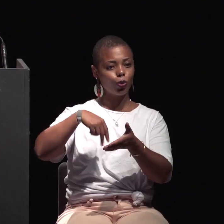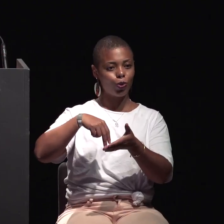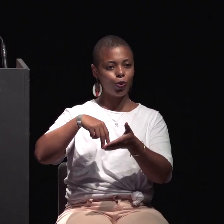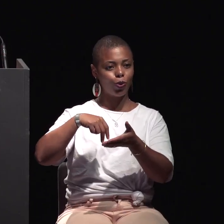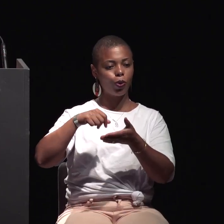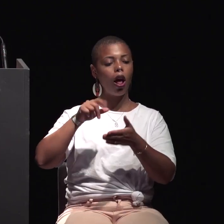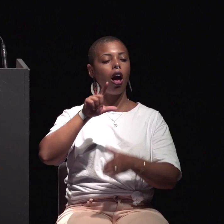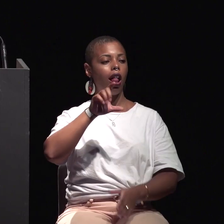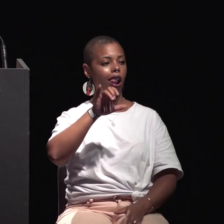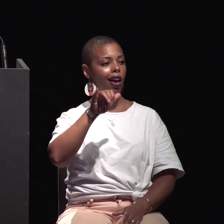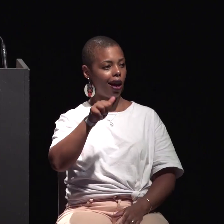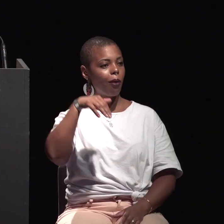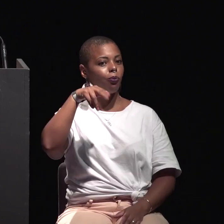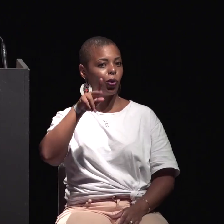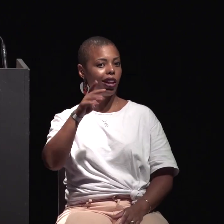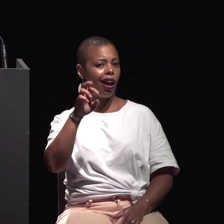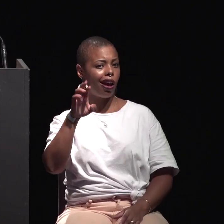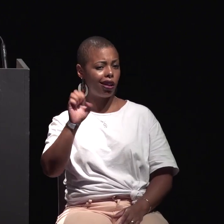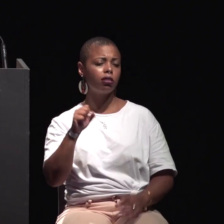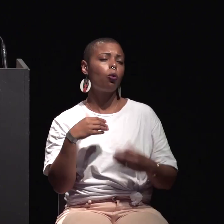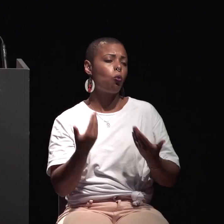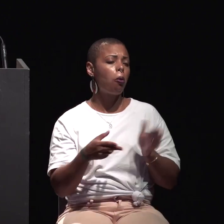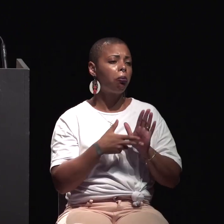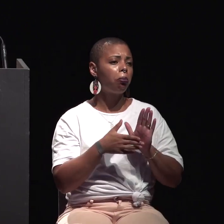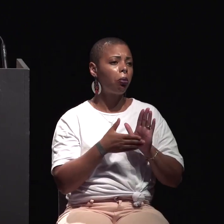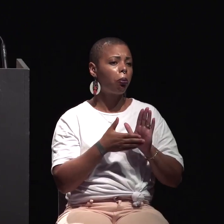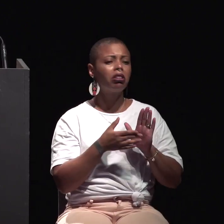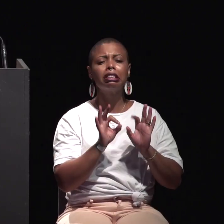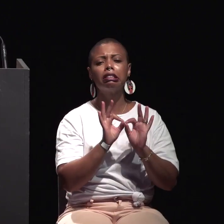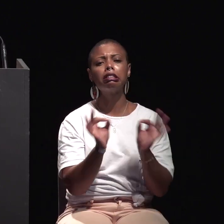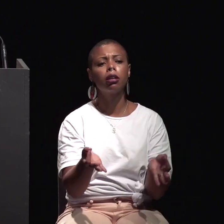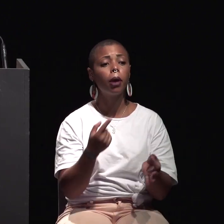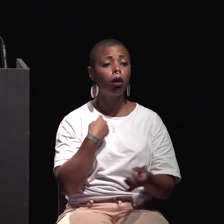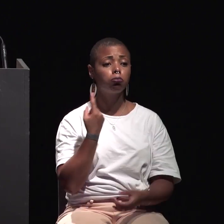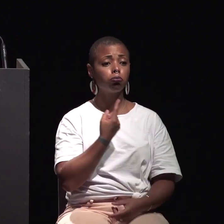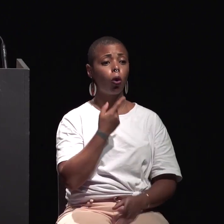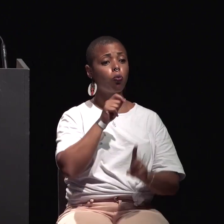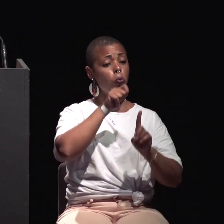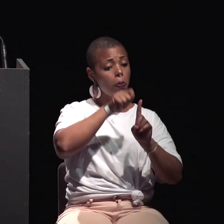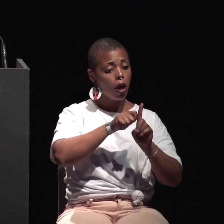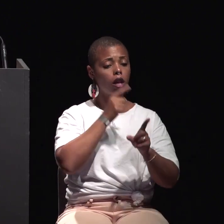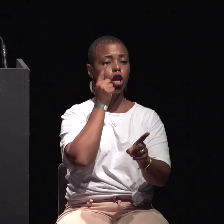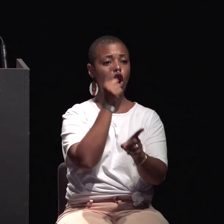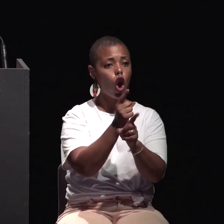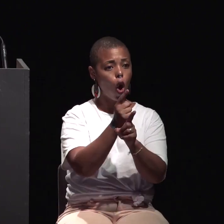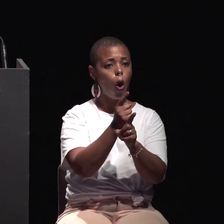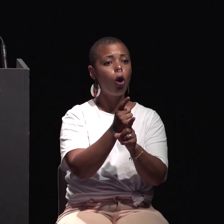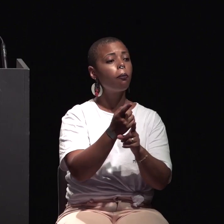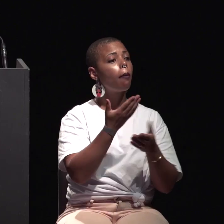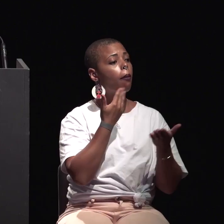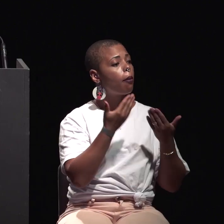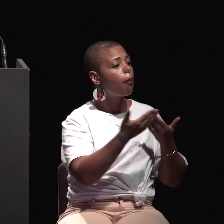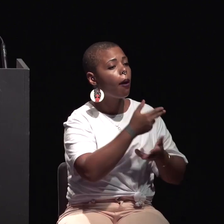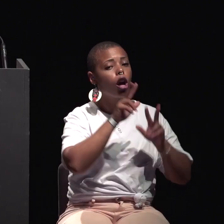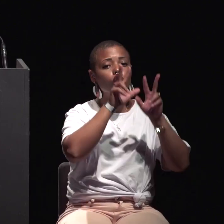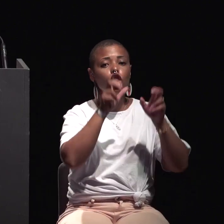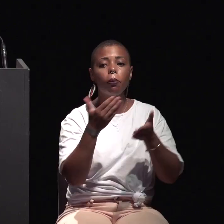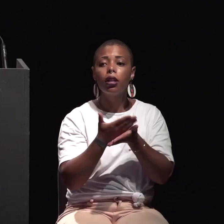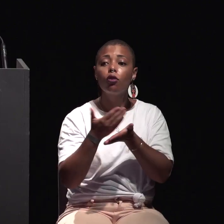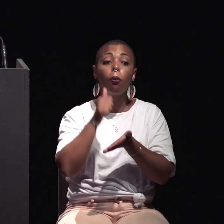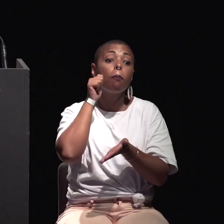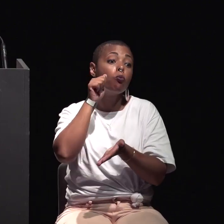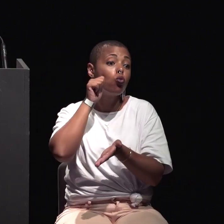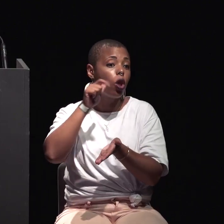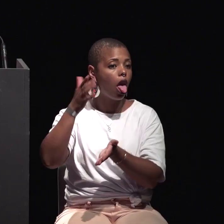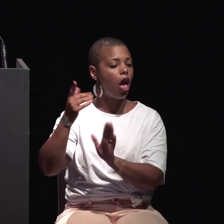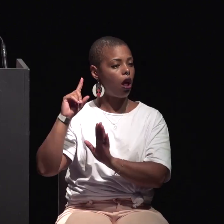era muito simples. A cada mês, um encontro para discutir um livro escrito por mulheres. Por uma mulher, no